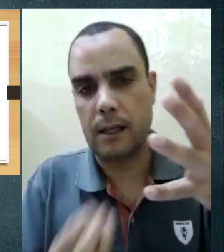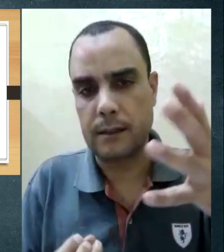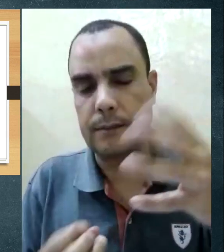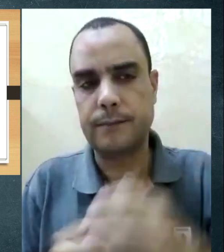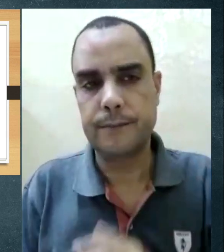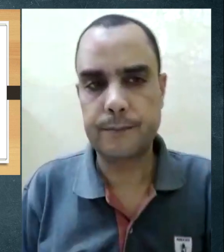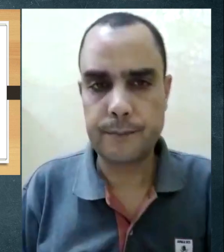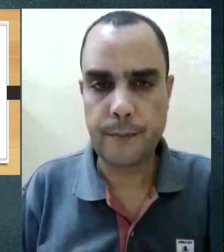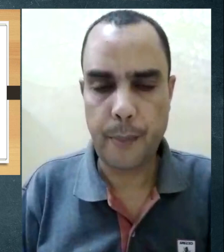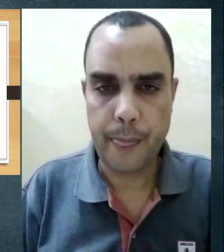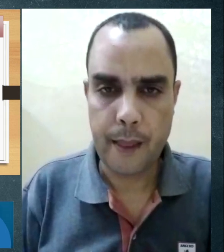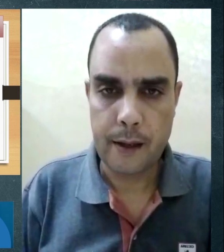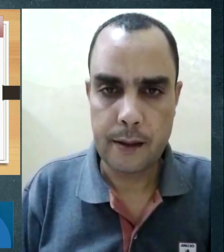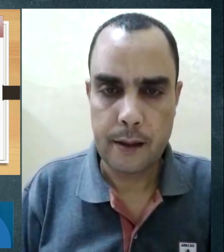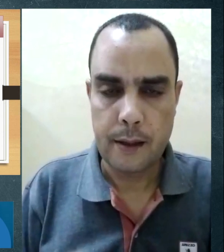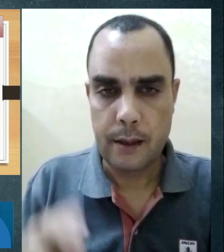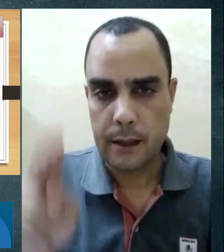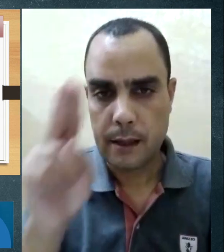السحر.